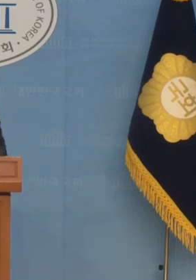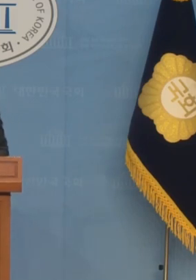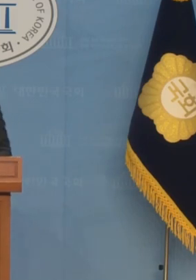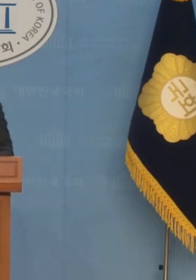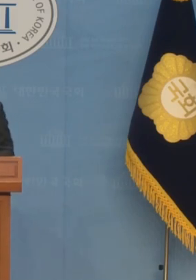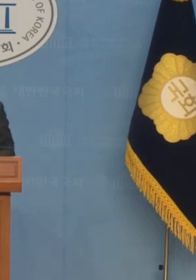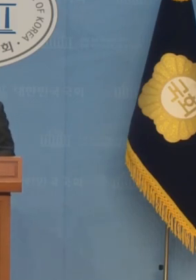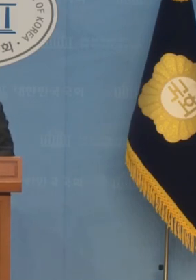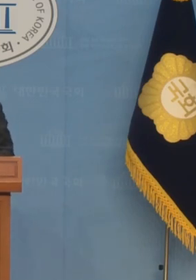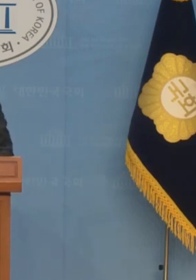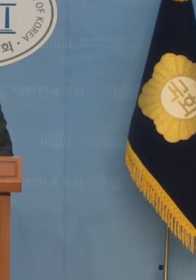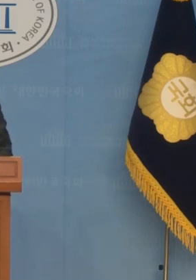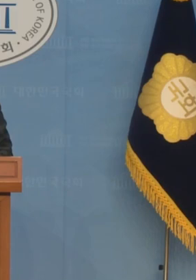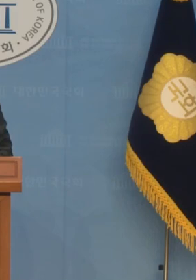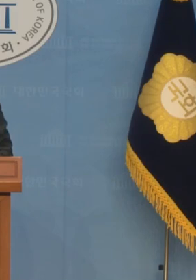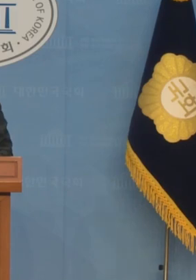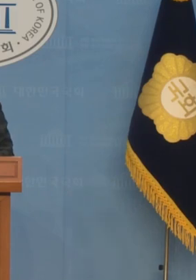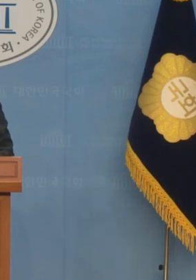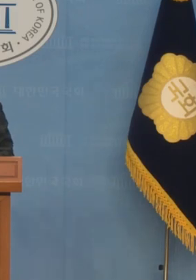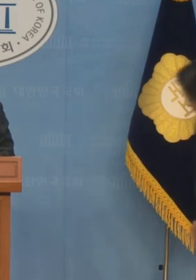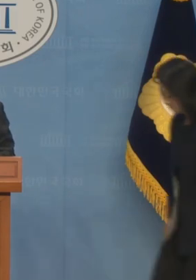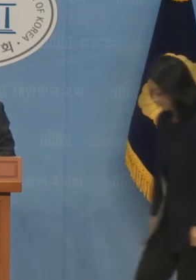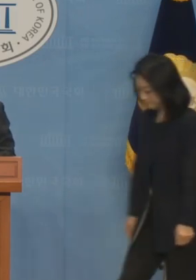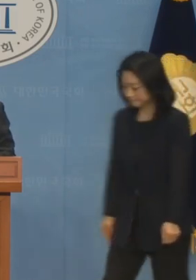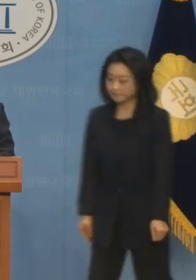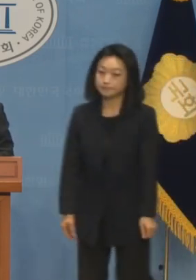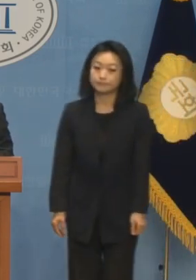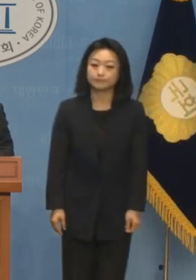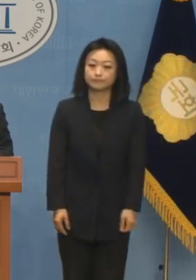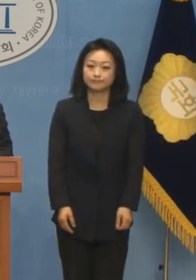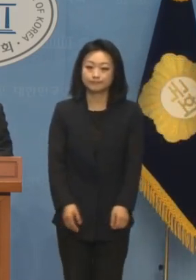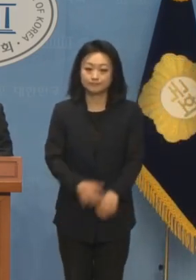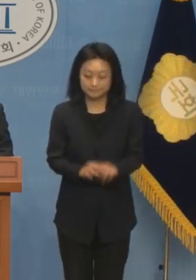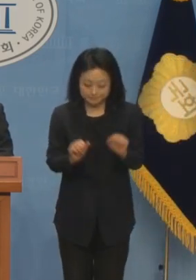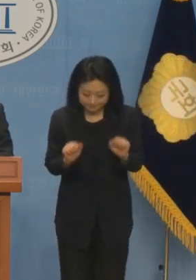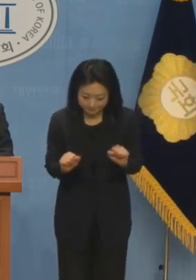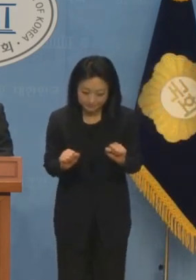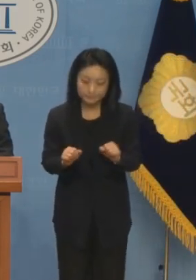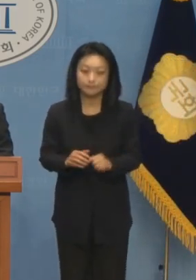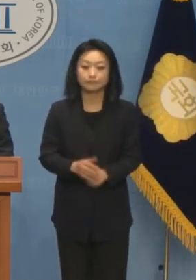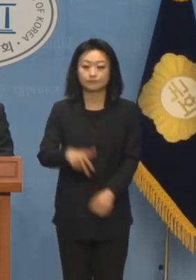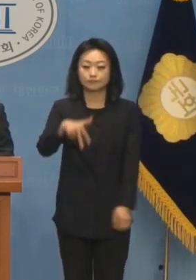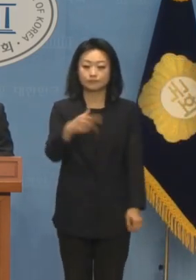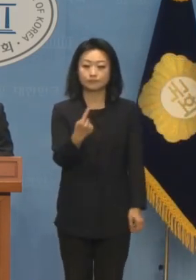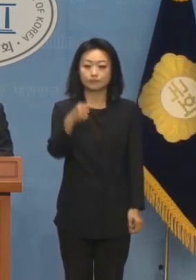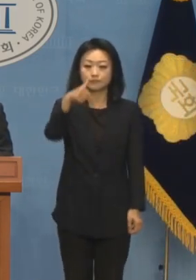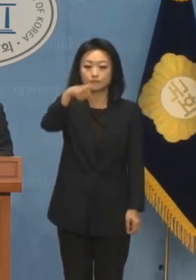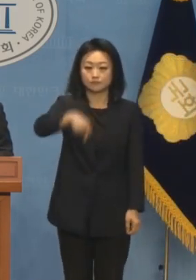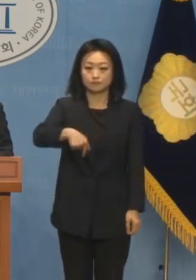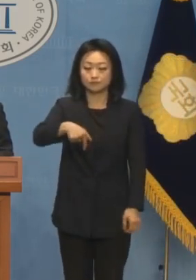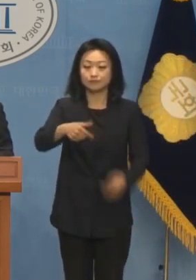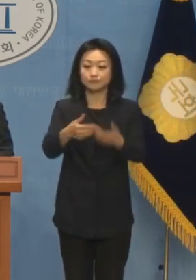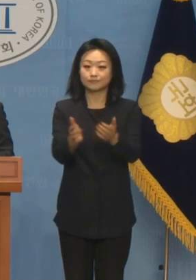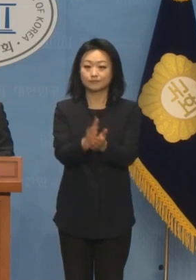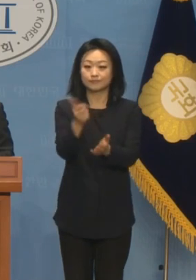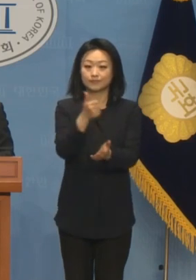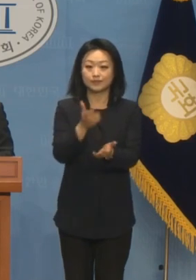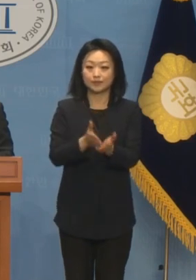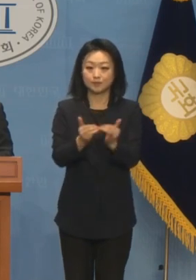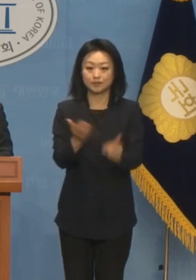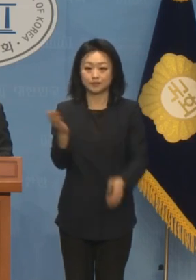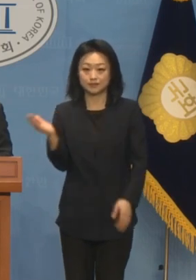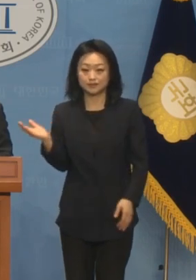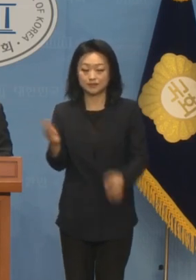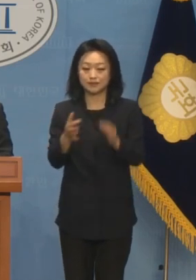예, 안녕하십니까. 조국 혁신당 대변인 김보협입니다. 오늘 오전에